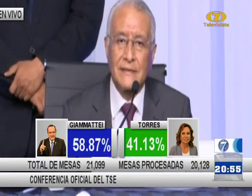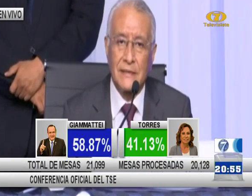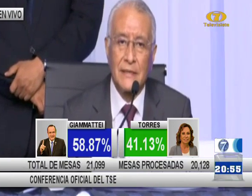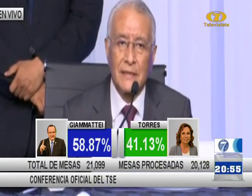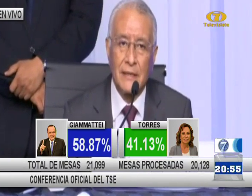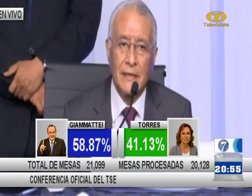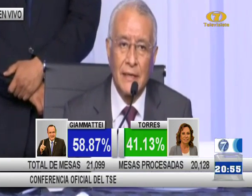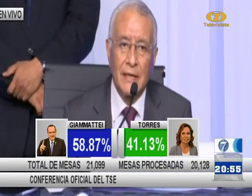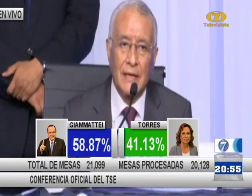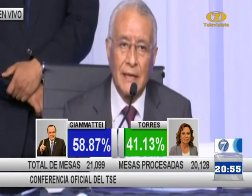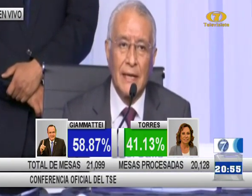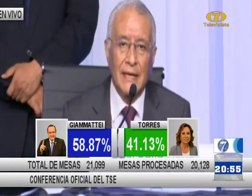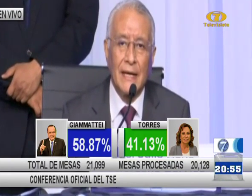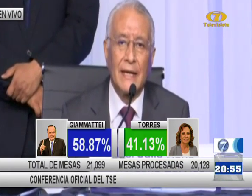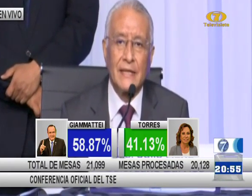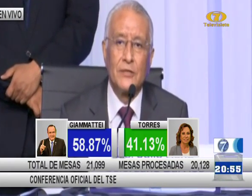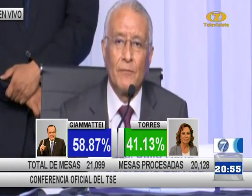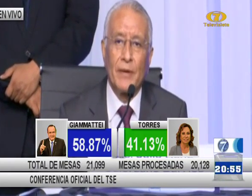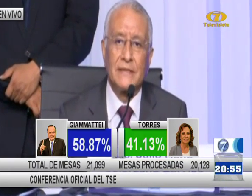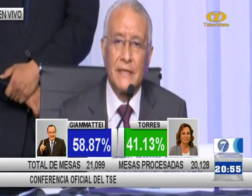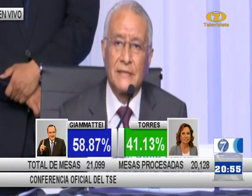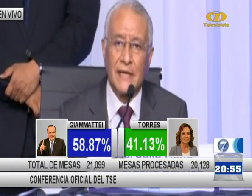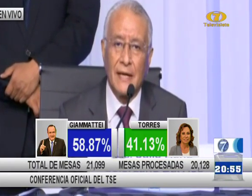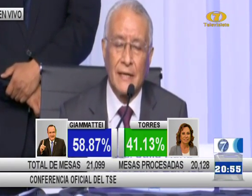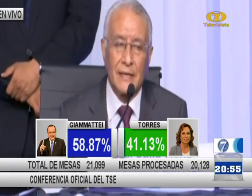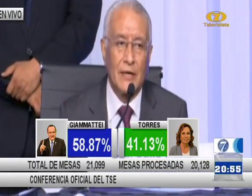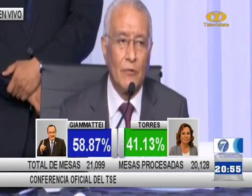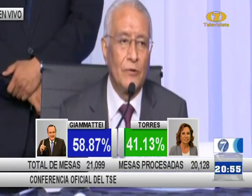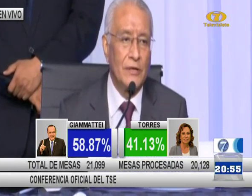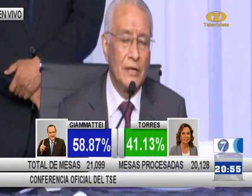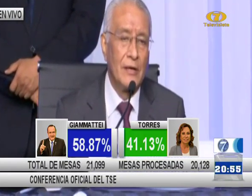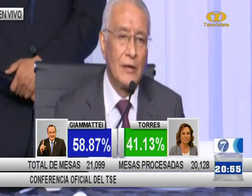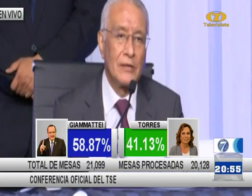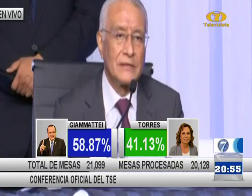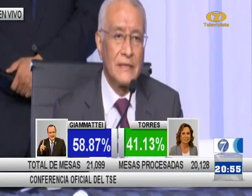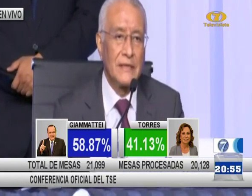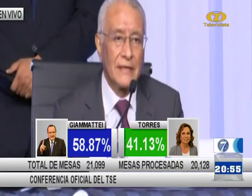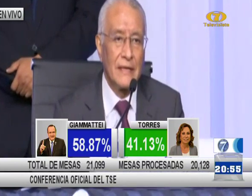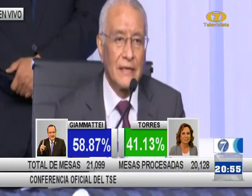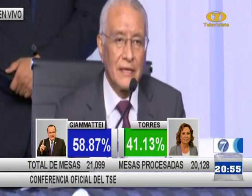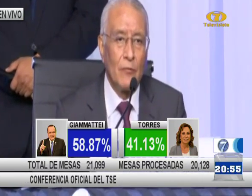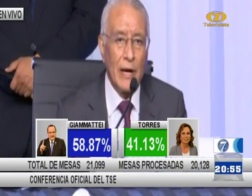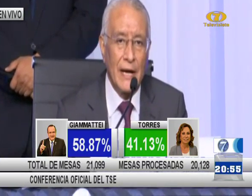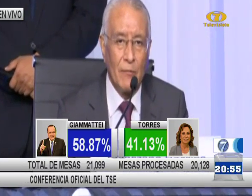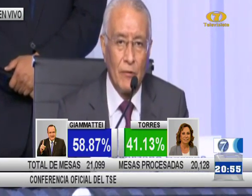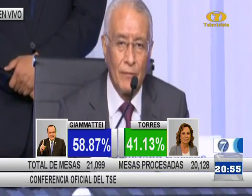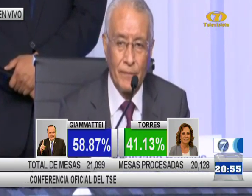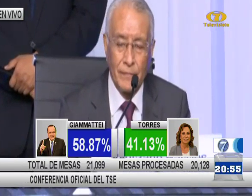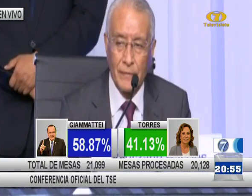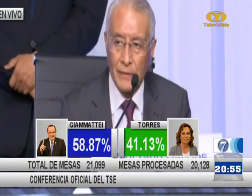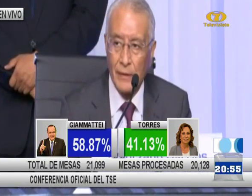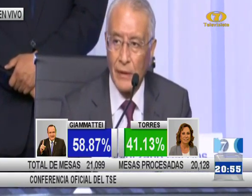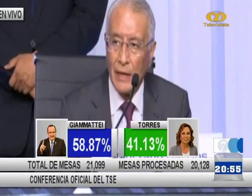fundamental es la elección presidencial que hoy se llevó a